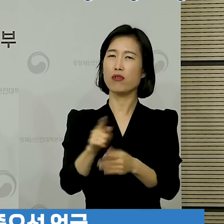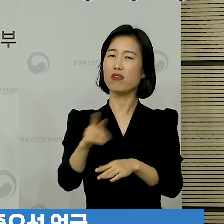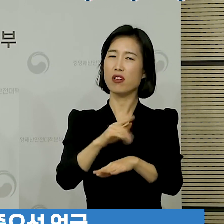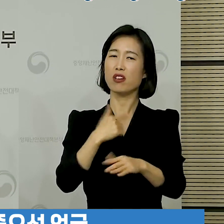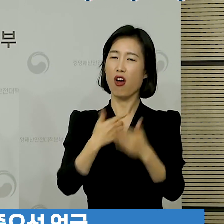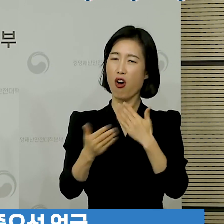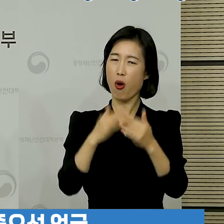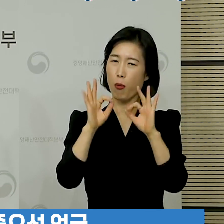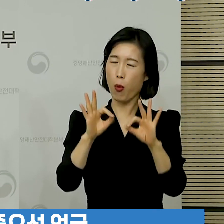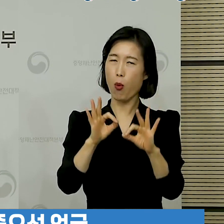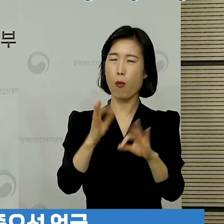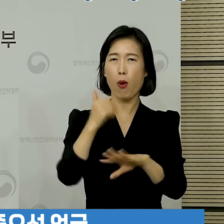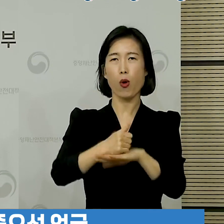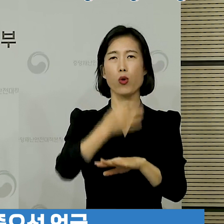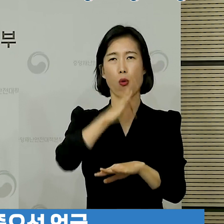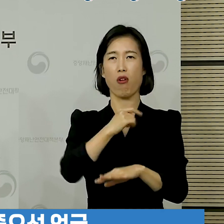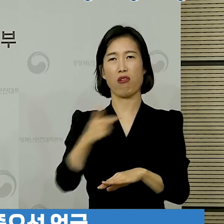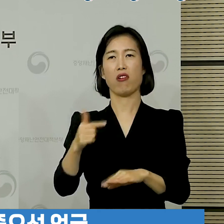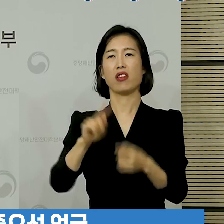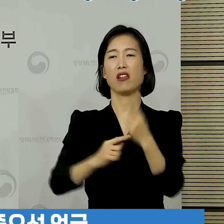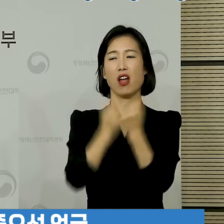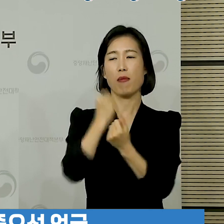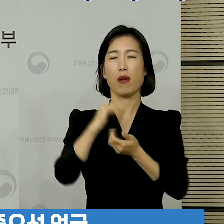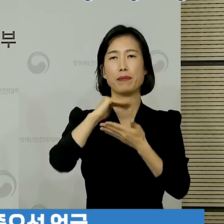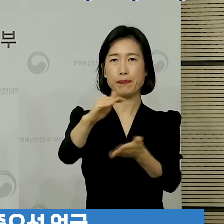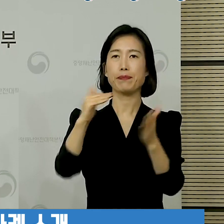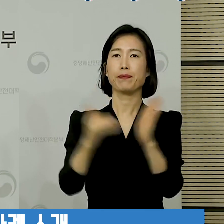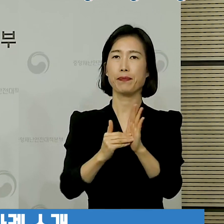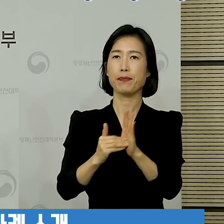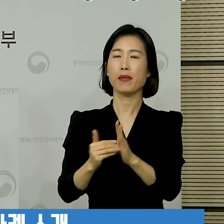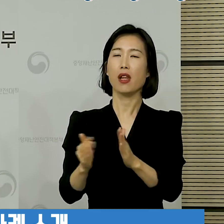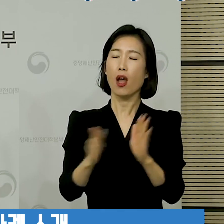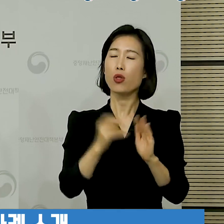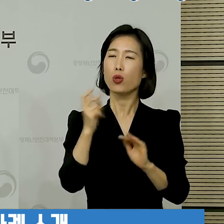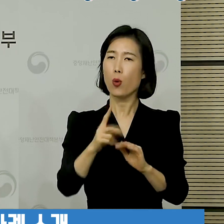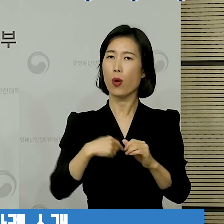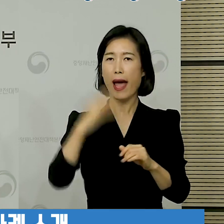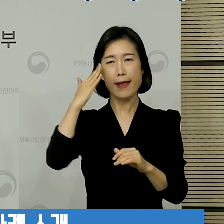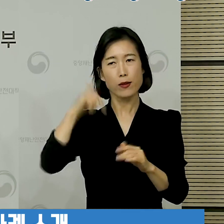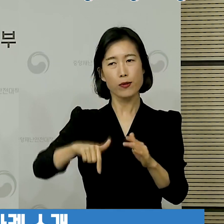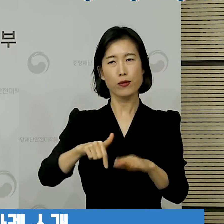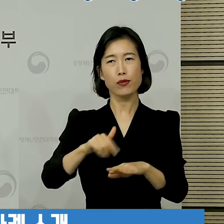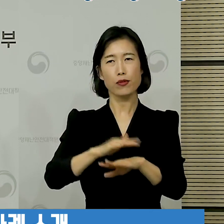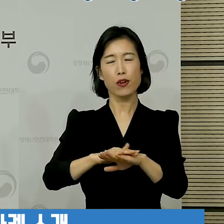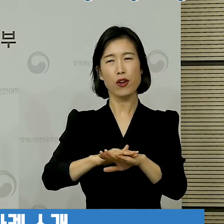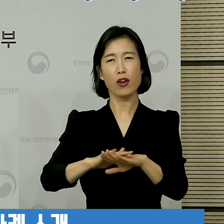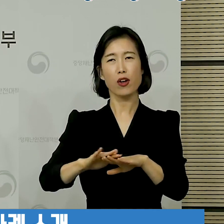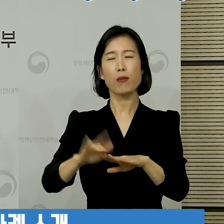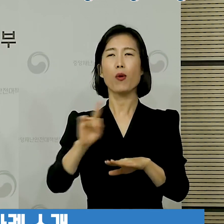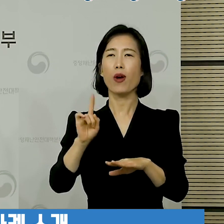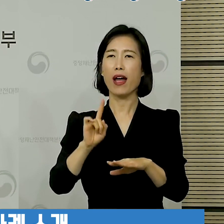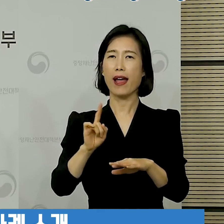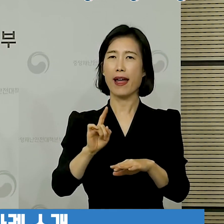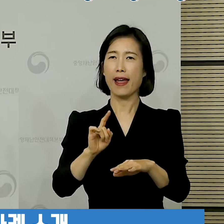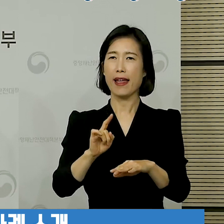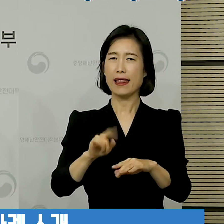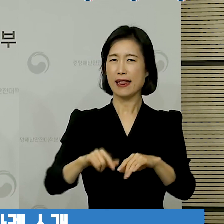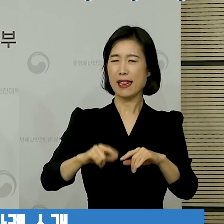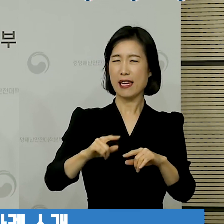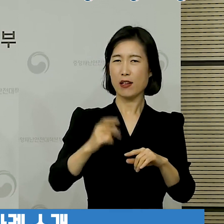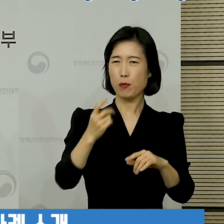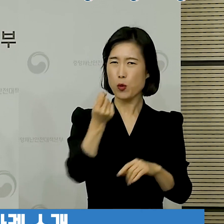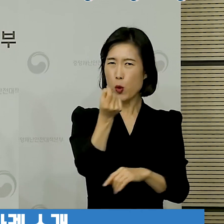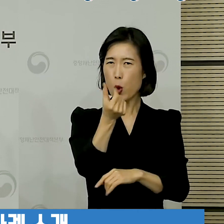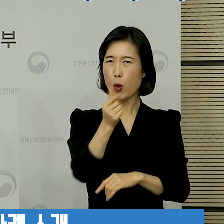한국의 경험에서는 효과적이다라는 것을 설명을 드렸고요. 또 하나 이제 한국에서는 전면적인 어떤